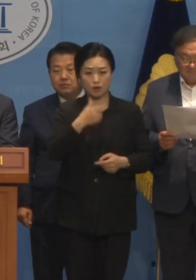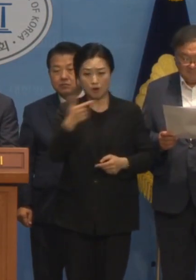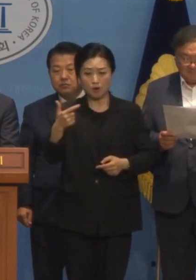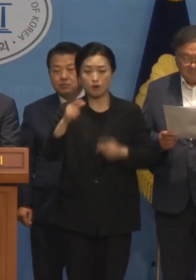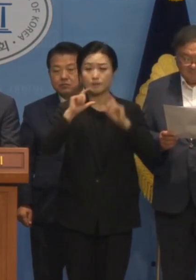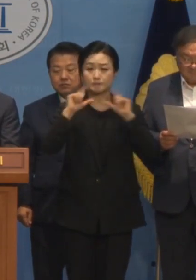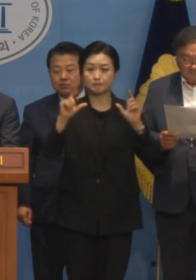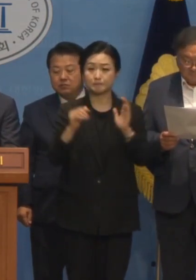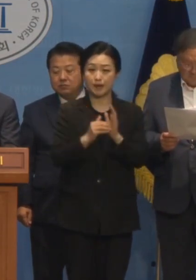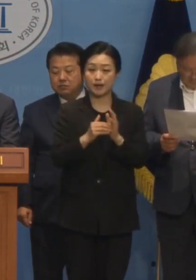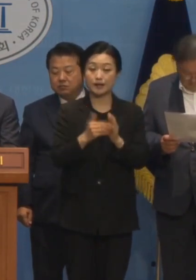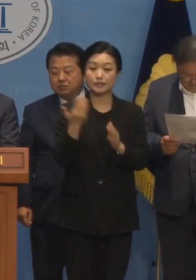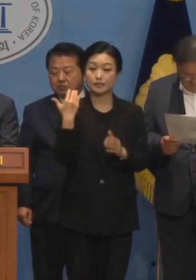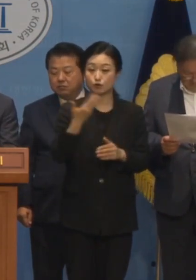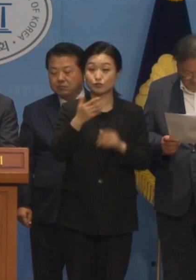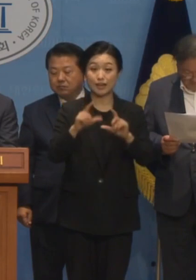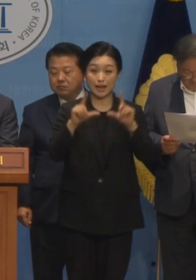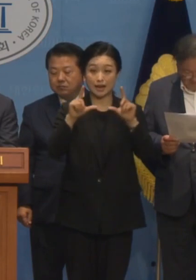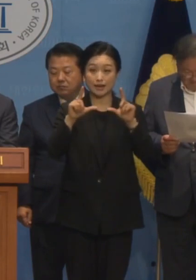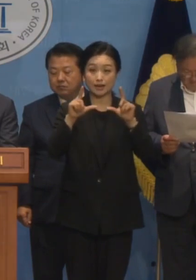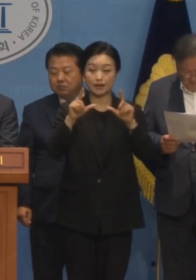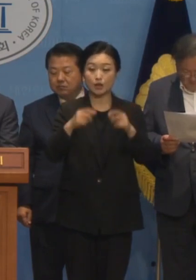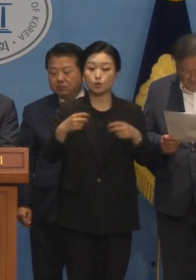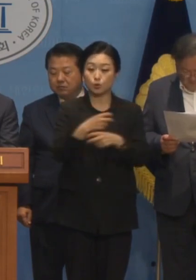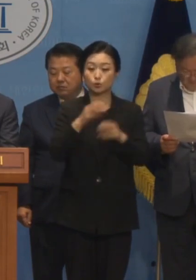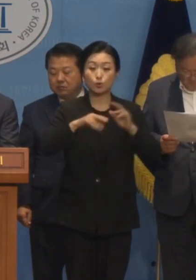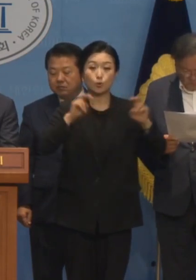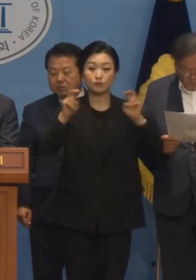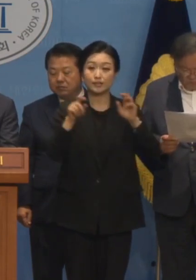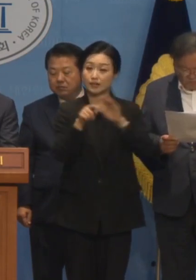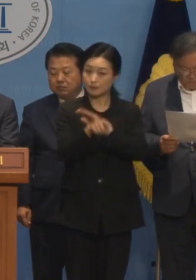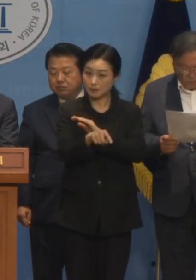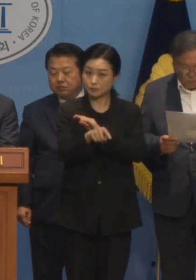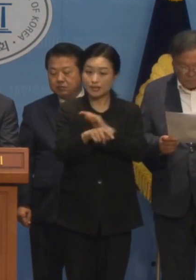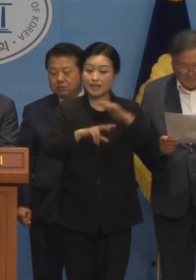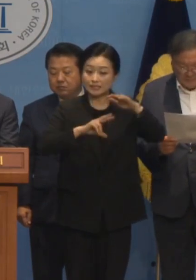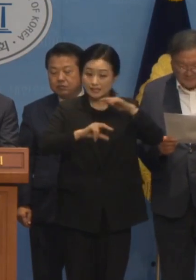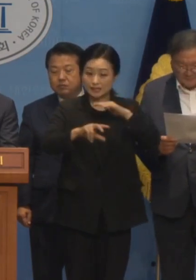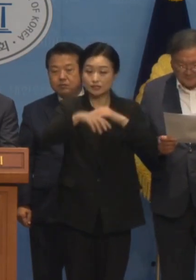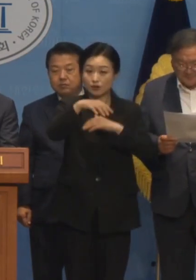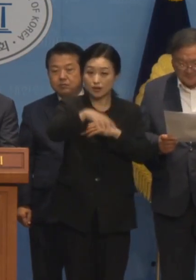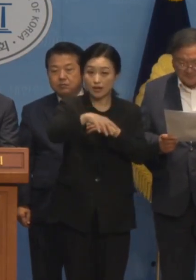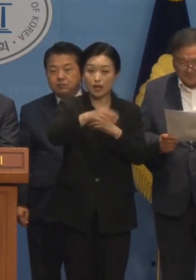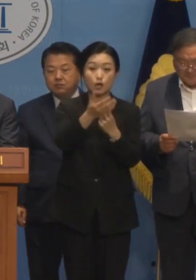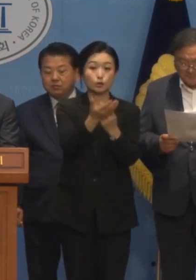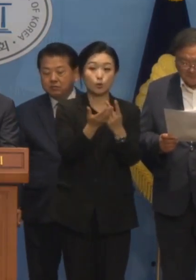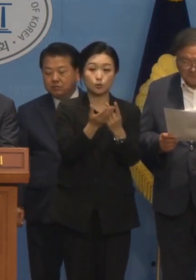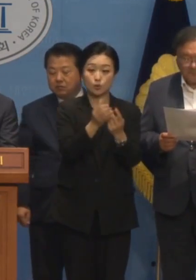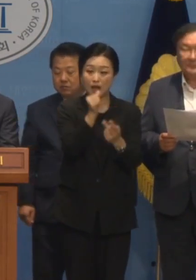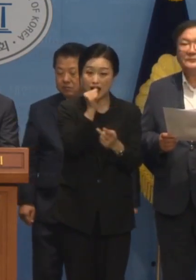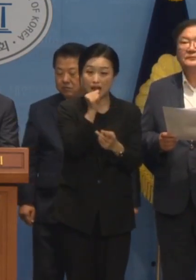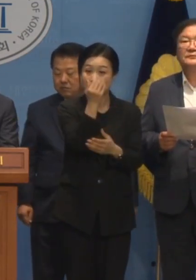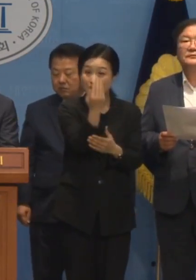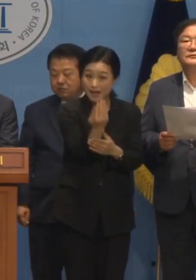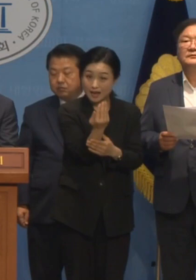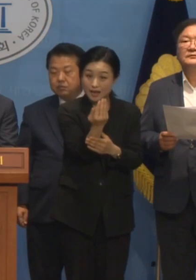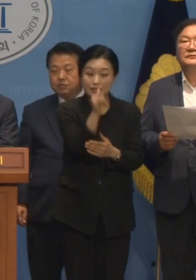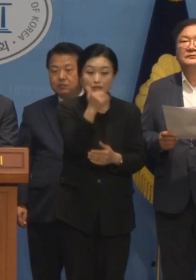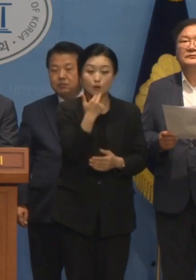있습니다. 지난 9일엔 서울교통공사를 방문해 지하철역에 설치된 독도 조형물